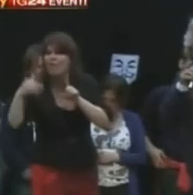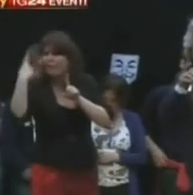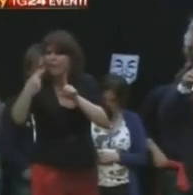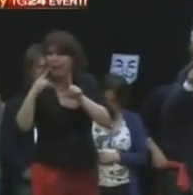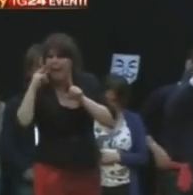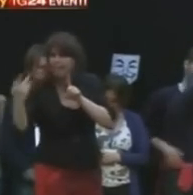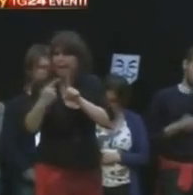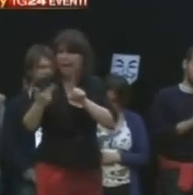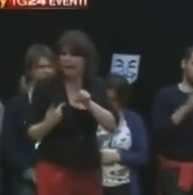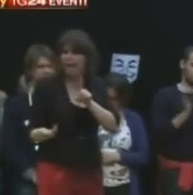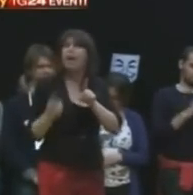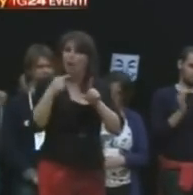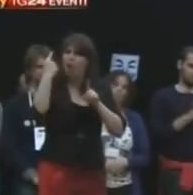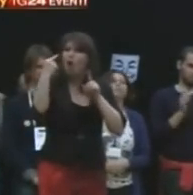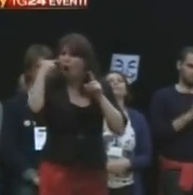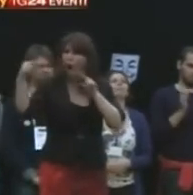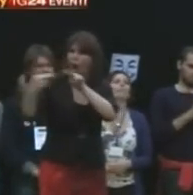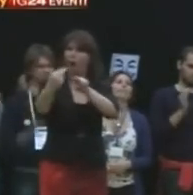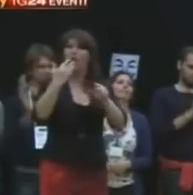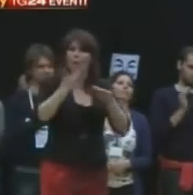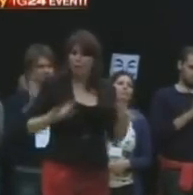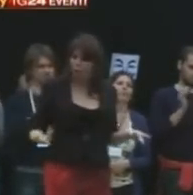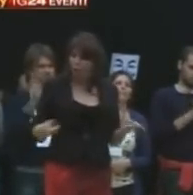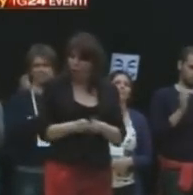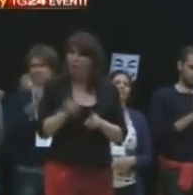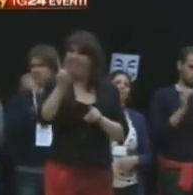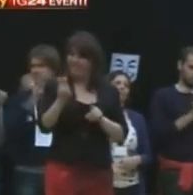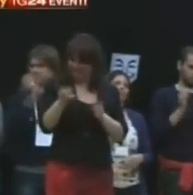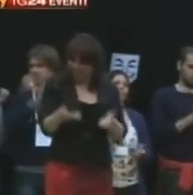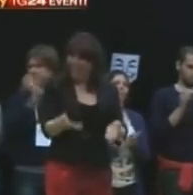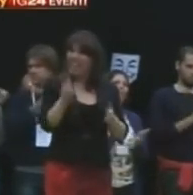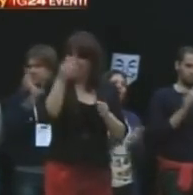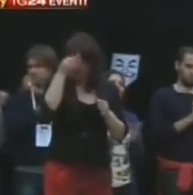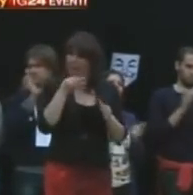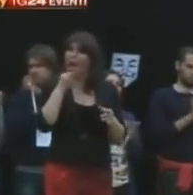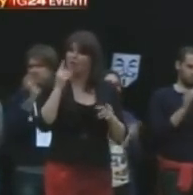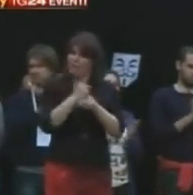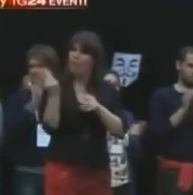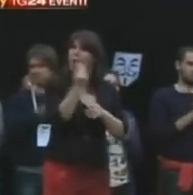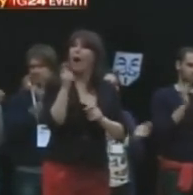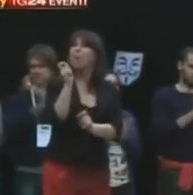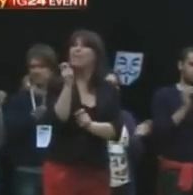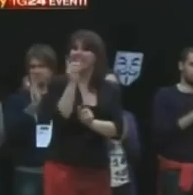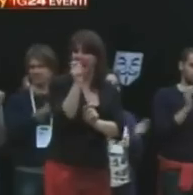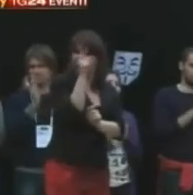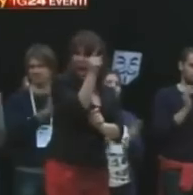con dentro un handicappato. Li andiamo a guardare negli occhi. Il 20 di maggio a Pescara,